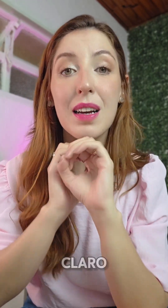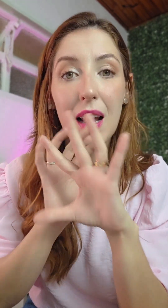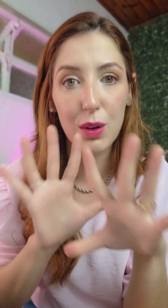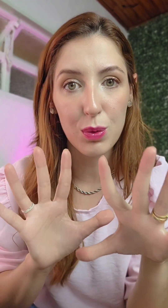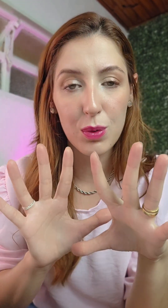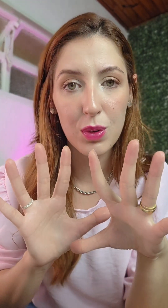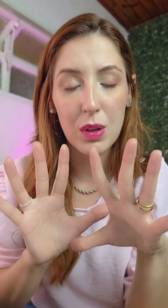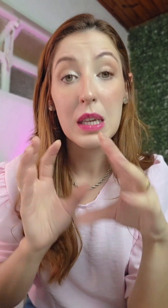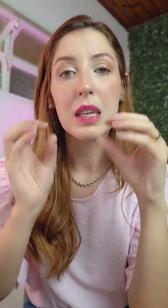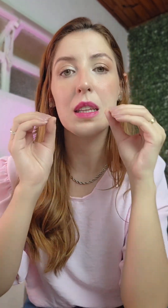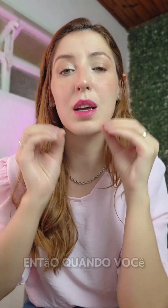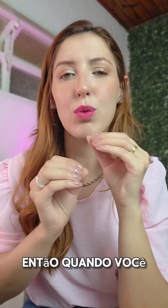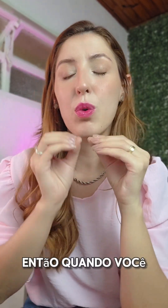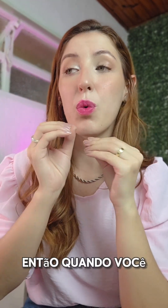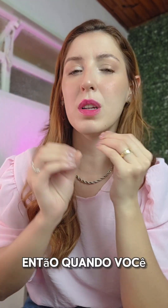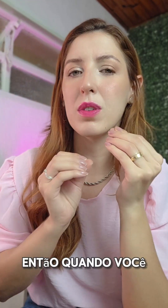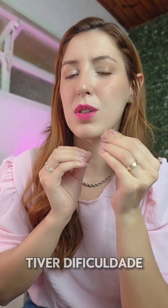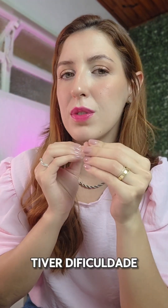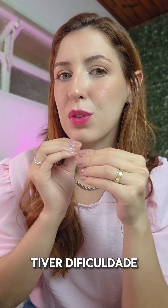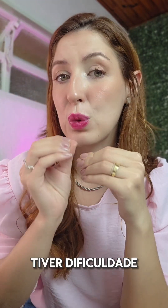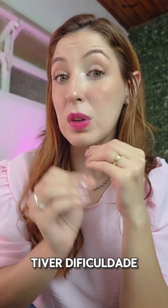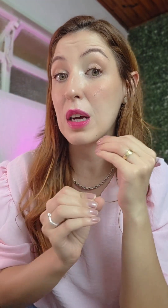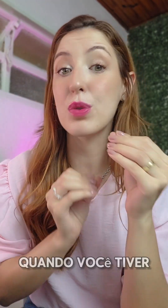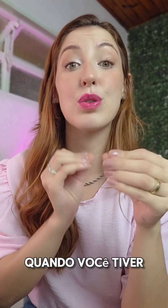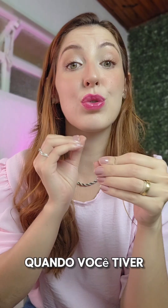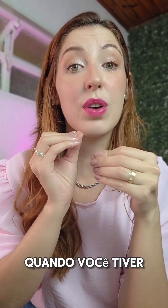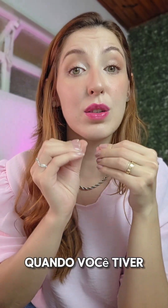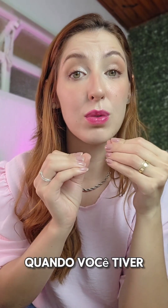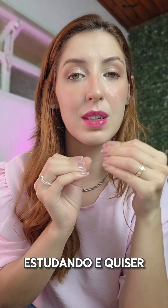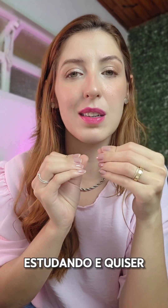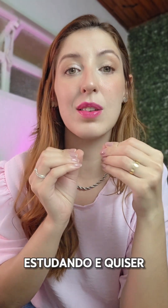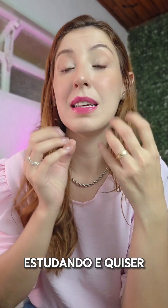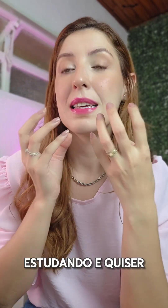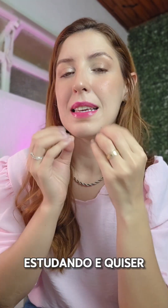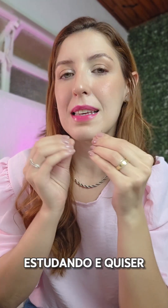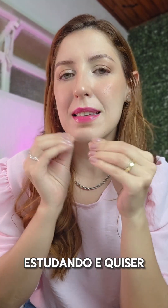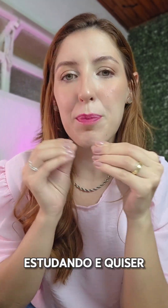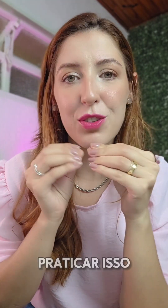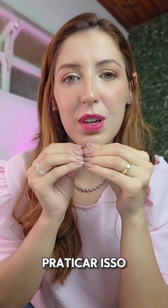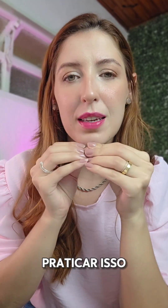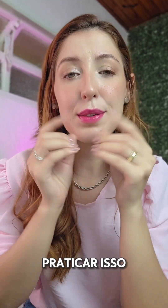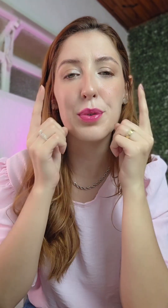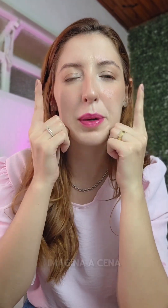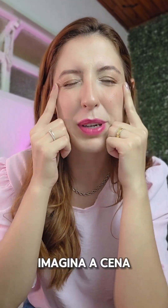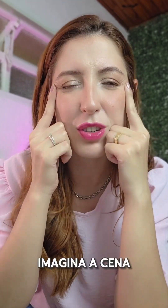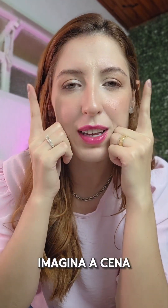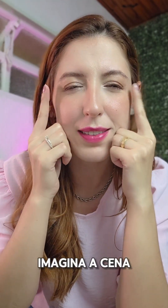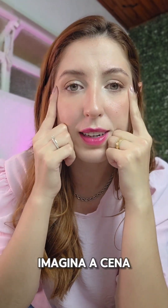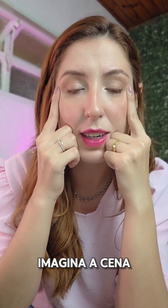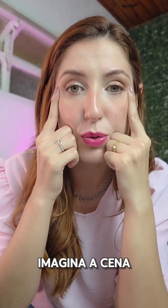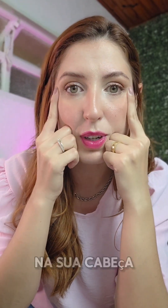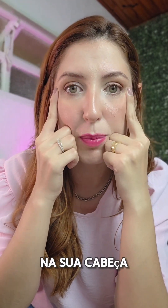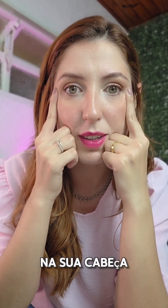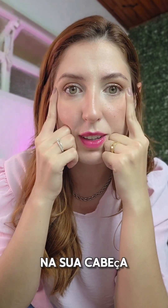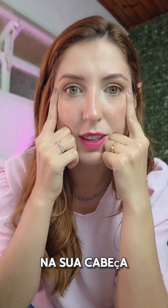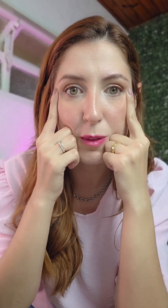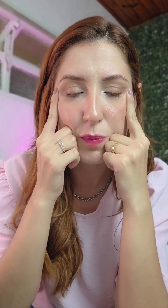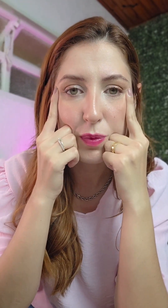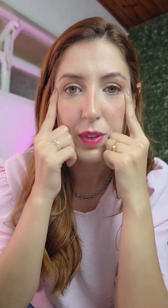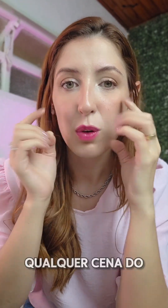claro. Então, quando você tiver dificuldade, quando você estiver estudando e quiser praticar isso, imagina a cena na sua cabeça. Qualquer